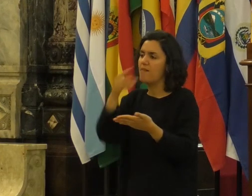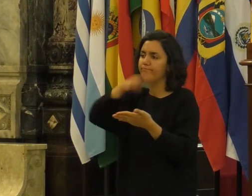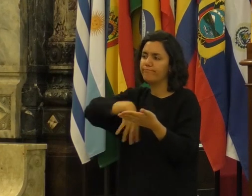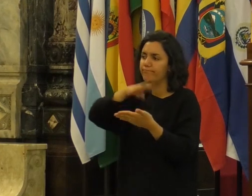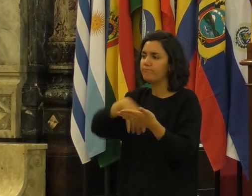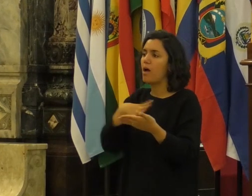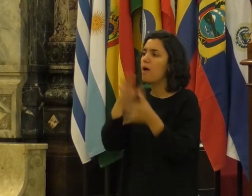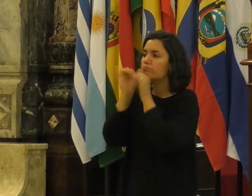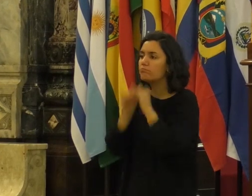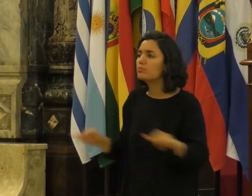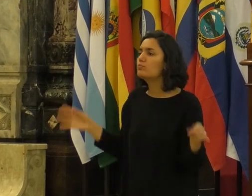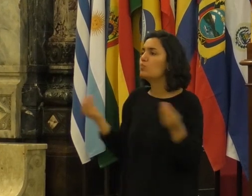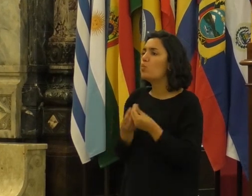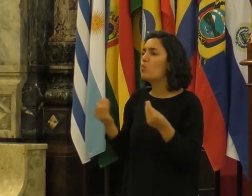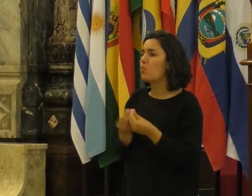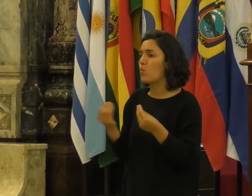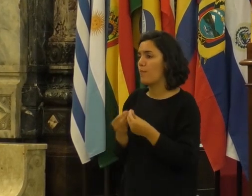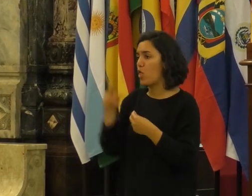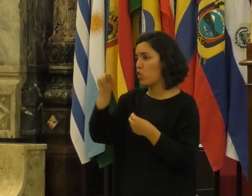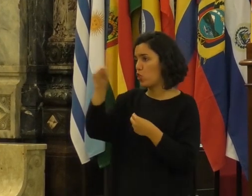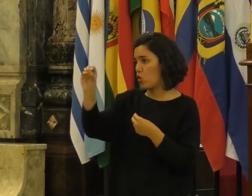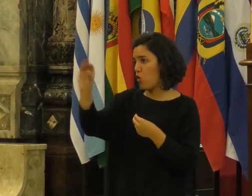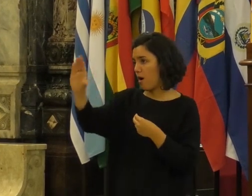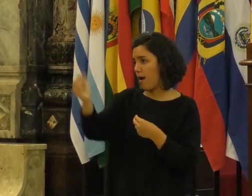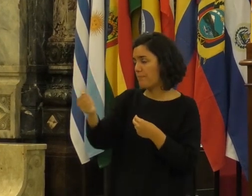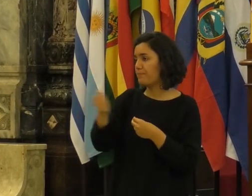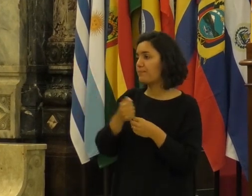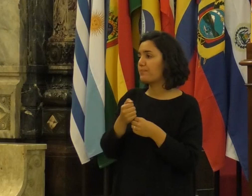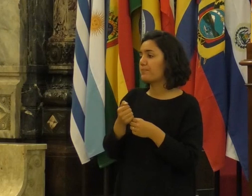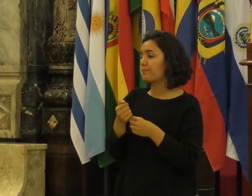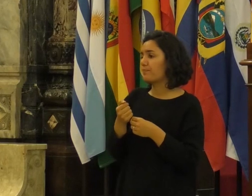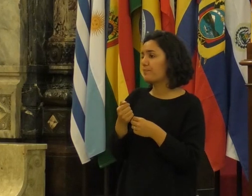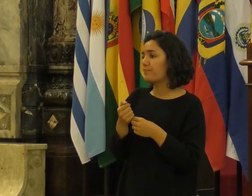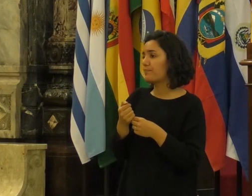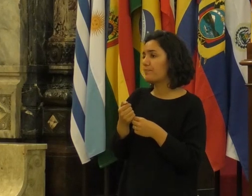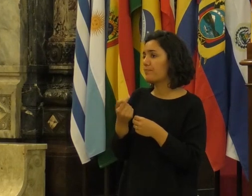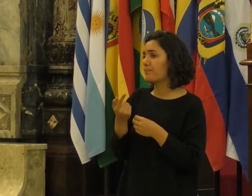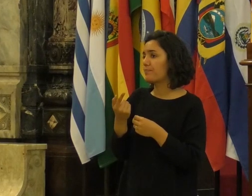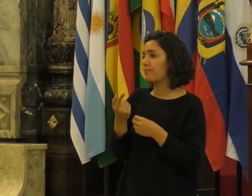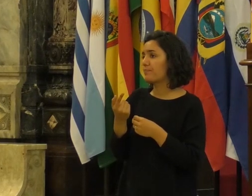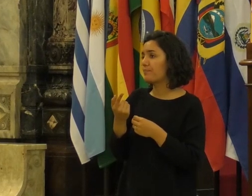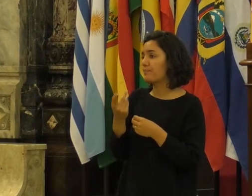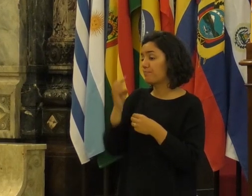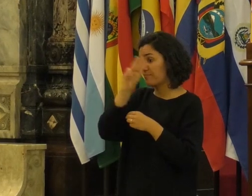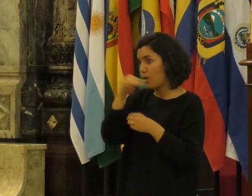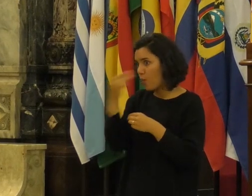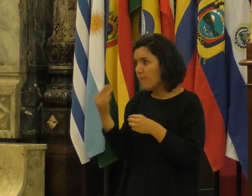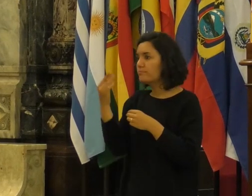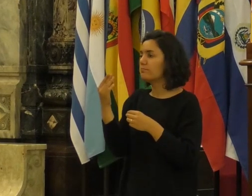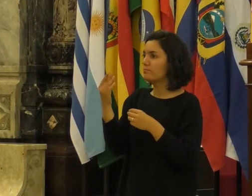mucha publicación en el DOA, en el directorio Open Access Journals. O sea, las